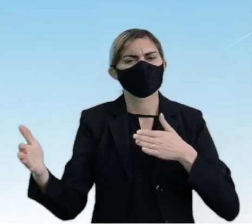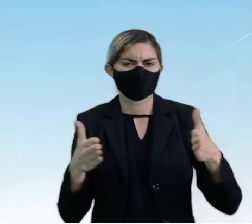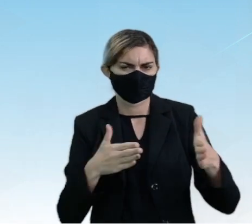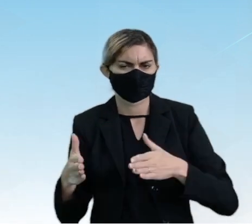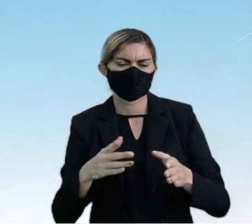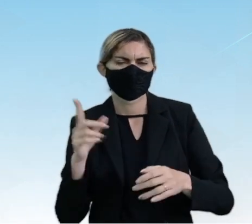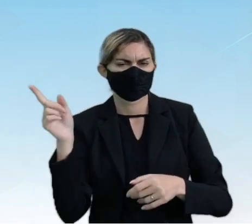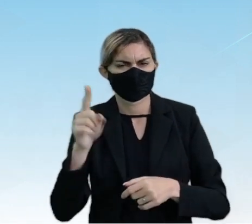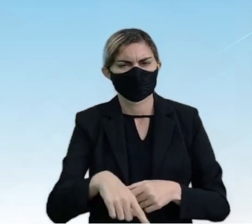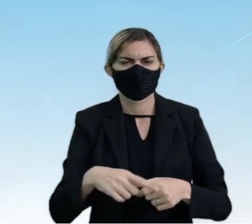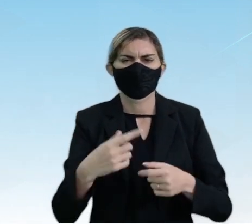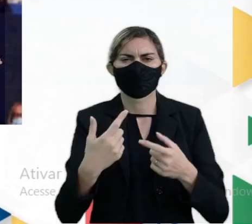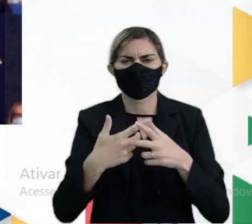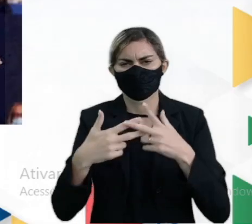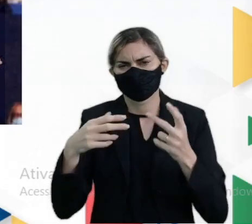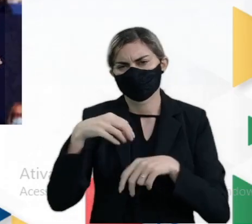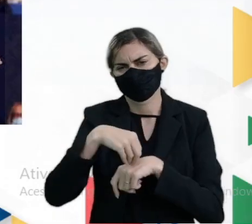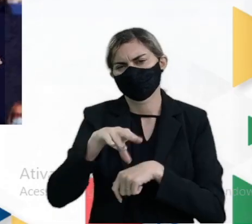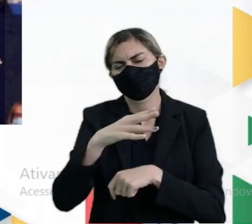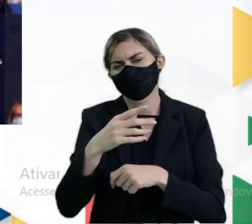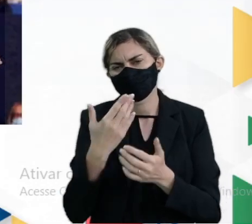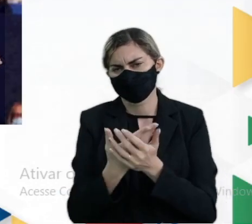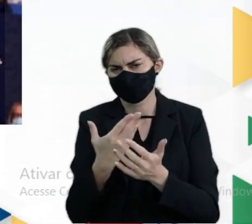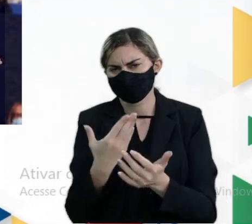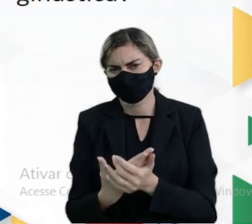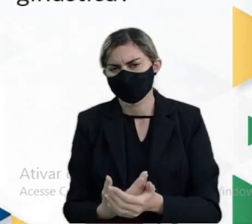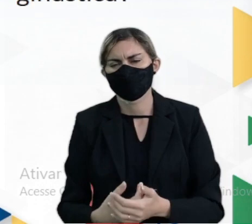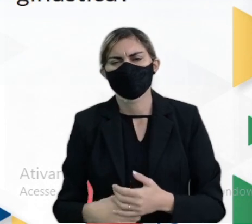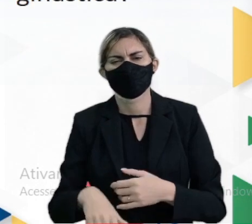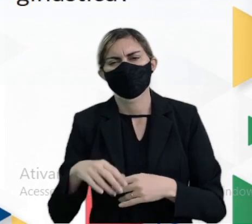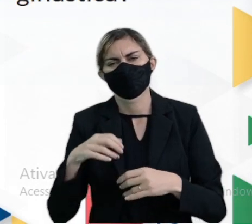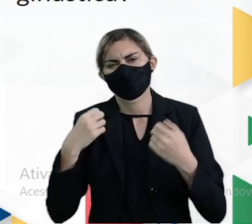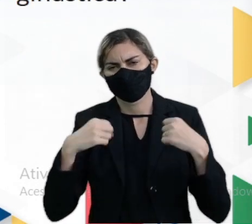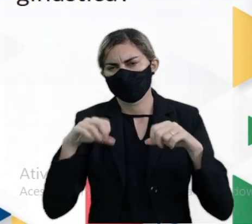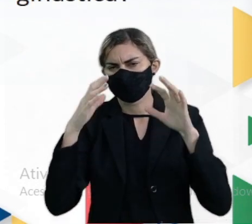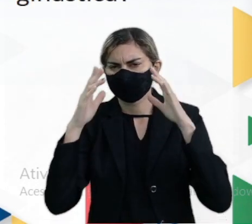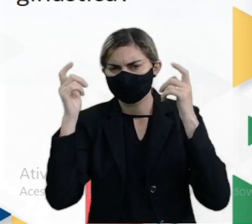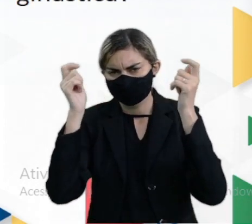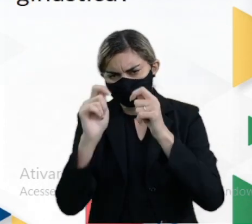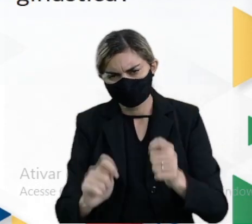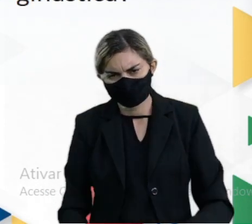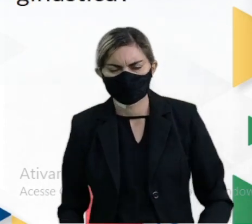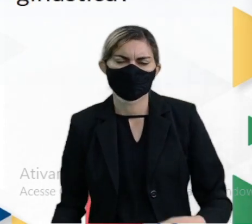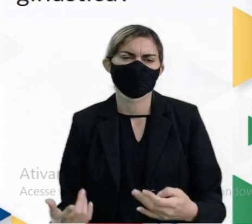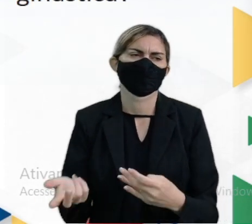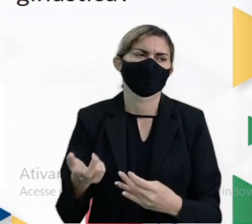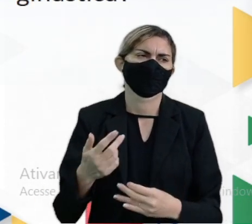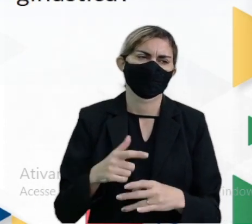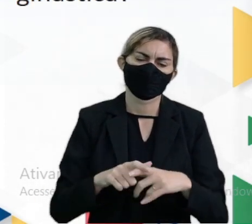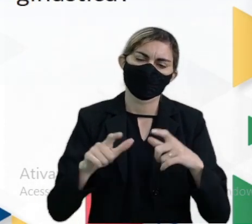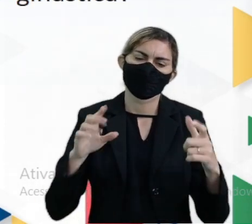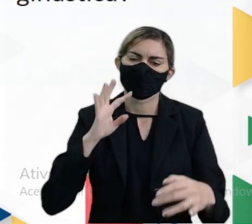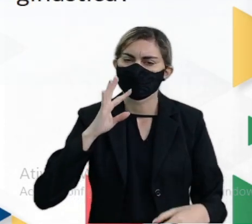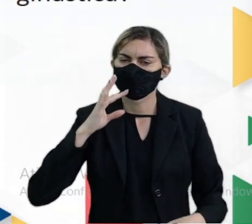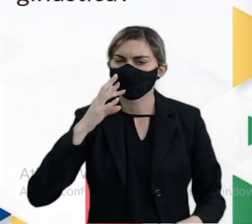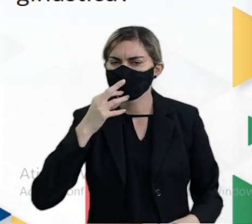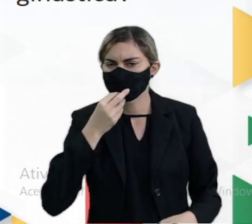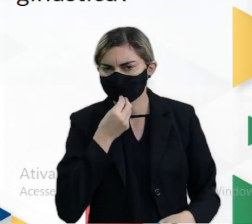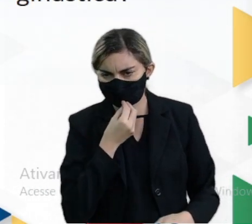veio com pontos que a gente vai revisar também na próxima aula, né? Veio com a ginástica artística, né? Veio um maior conhecimento